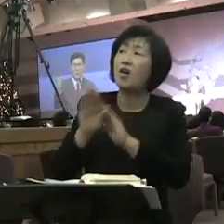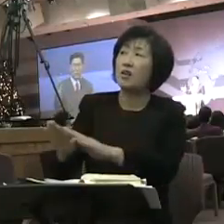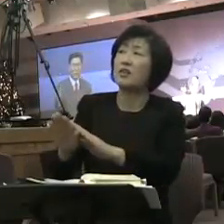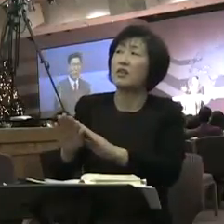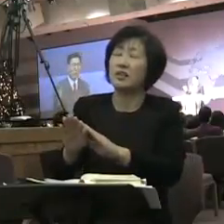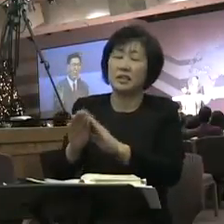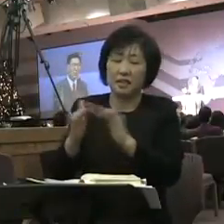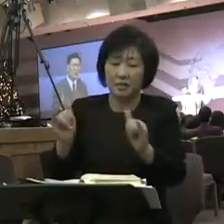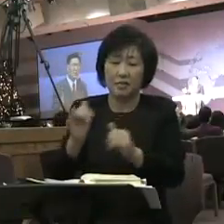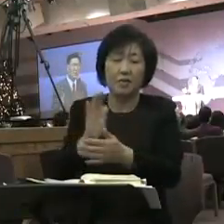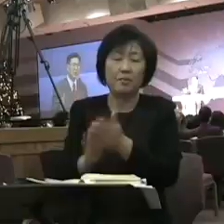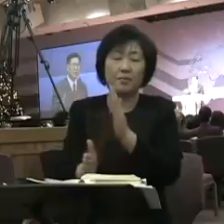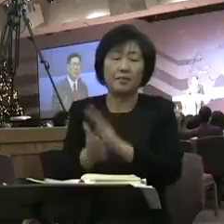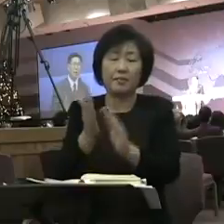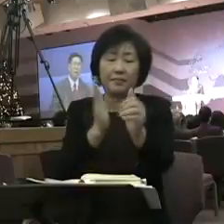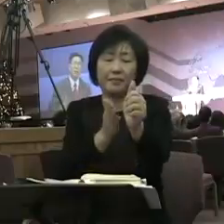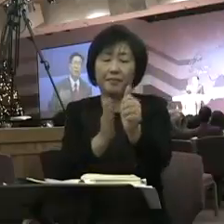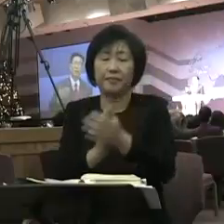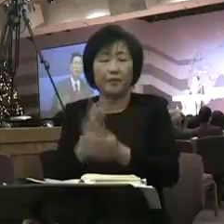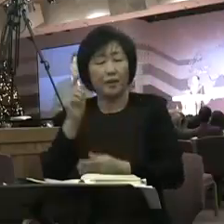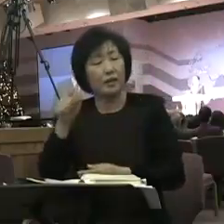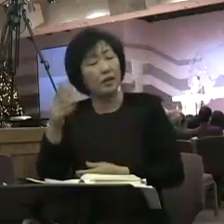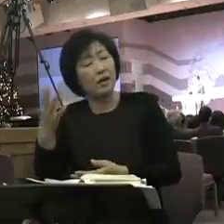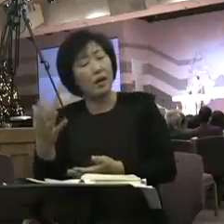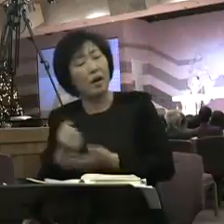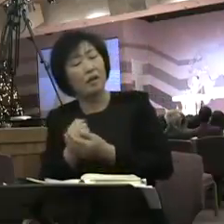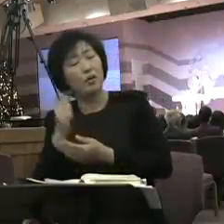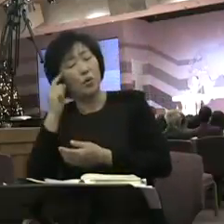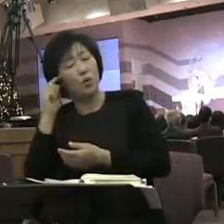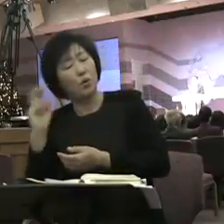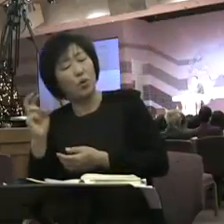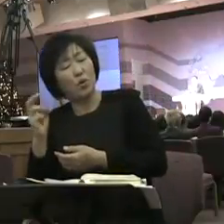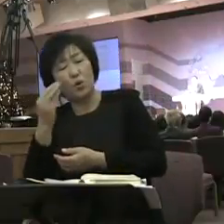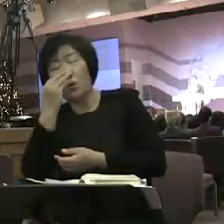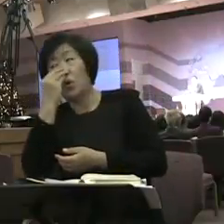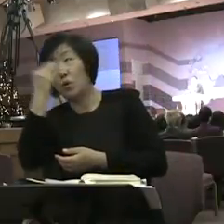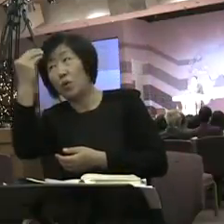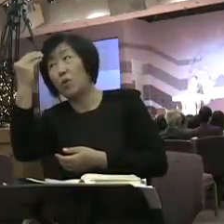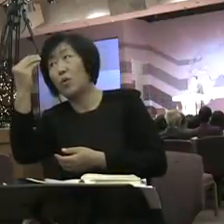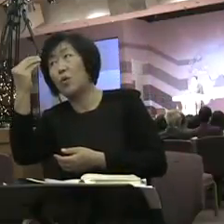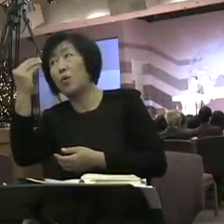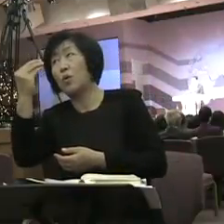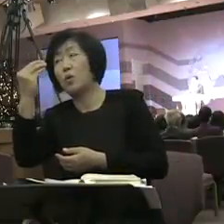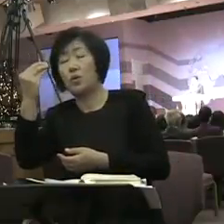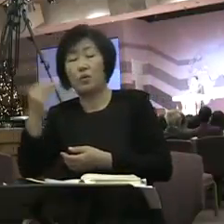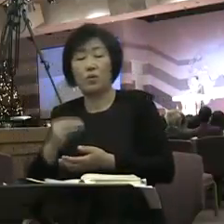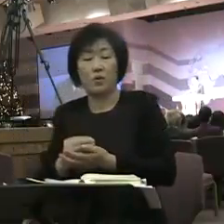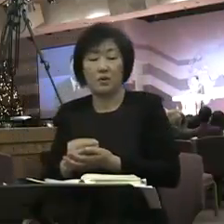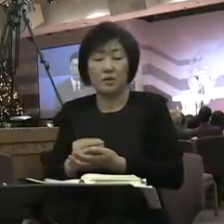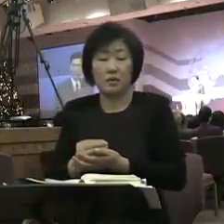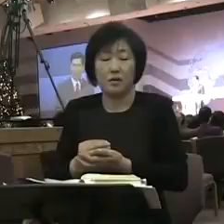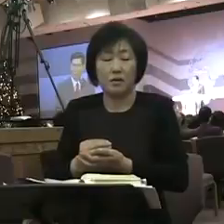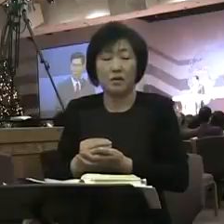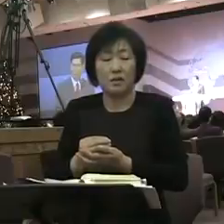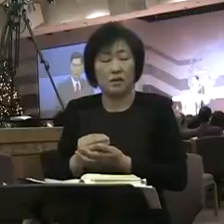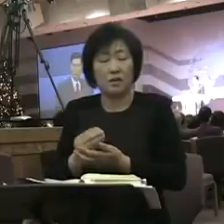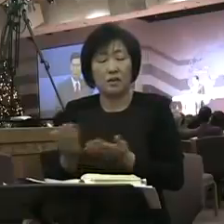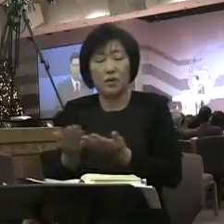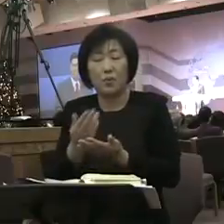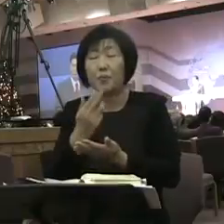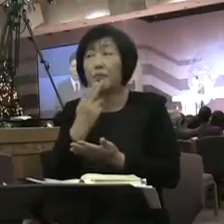그걸 가지고 혹시 내 마음의 어떤 교만으로 작용하는 그런 일이 없기를 간절하게 소망합니다.